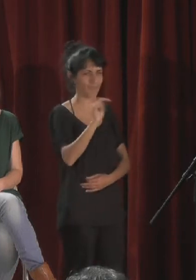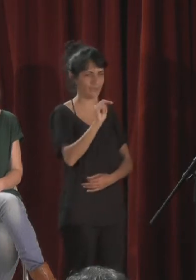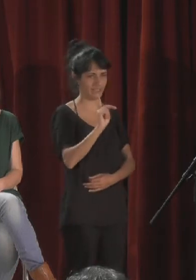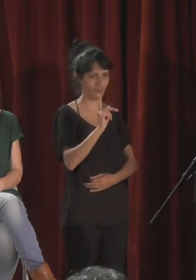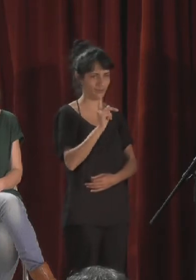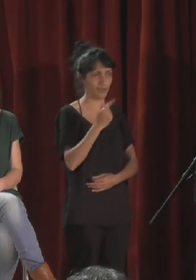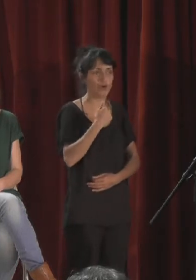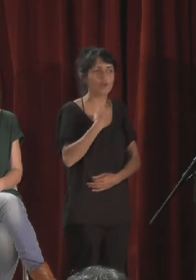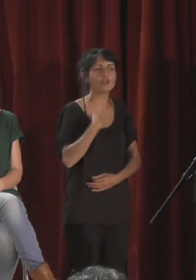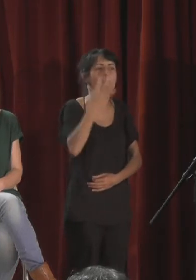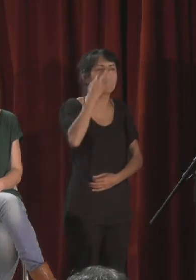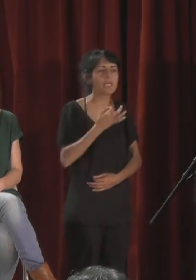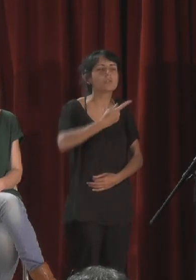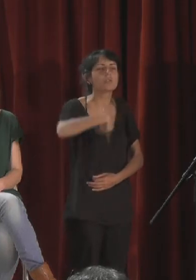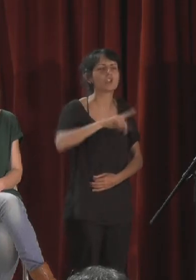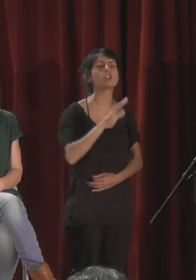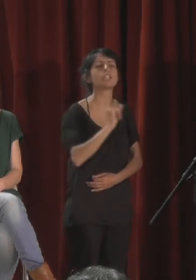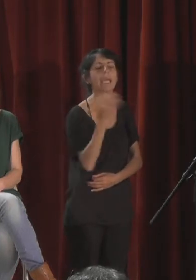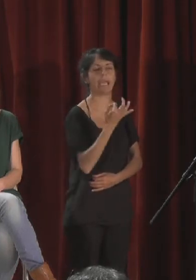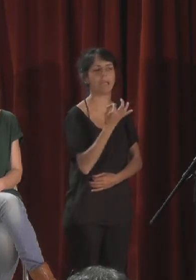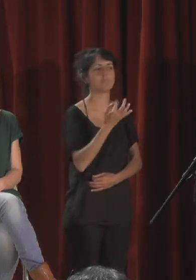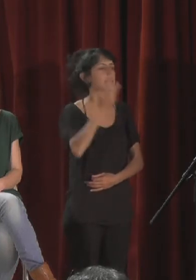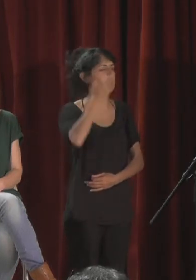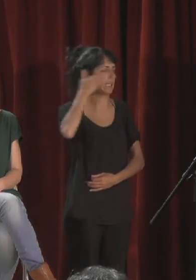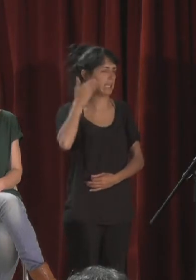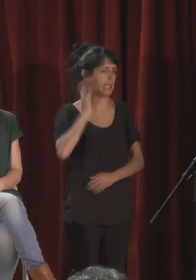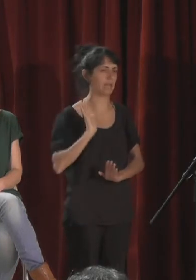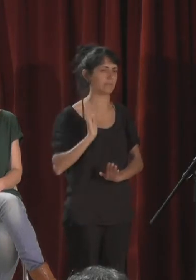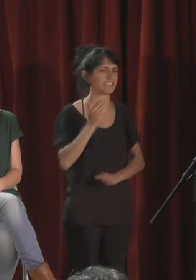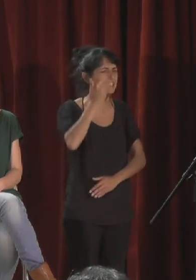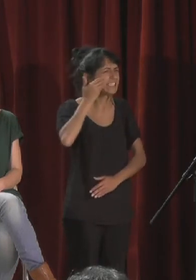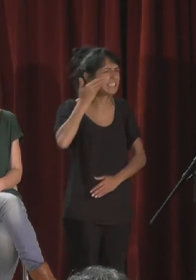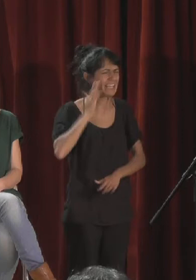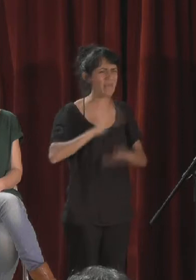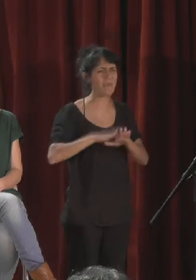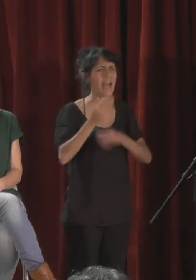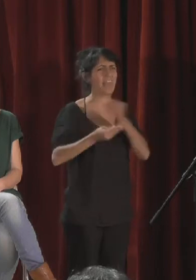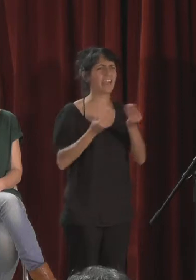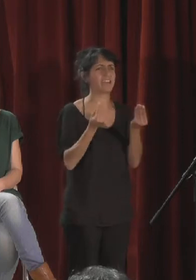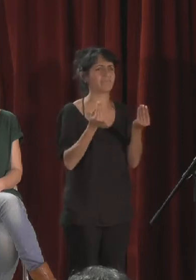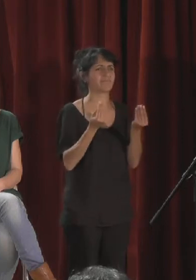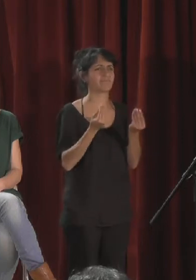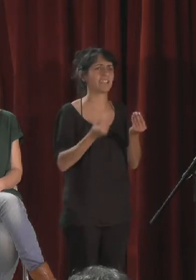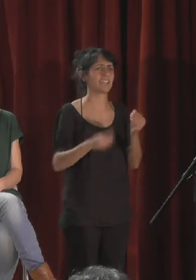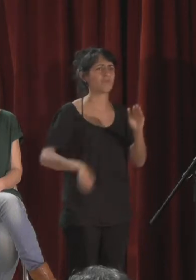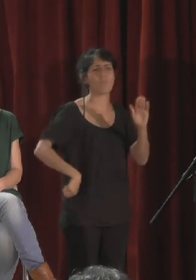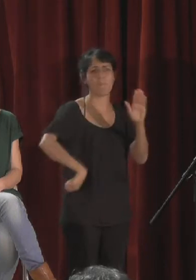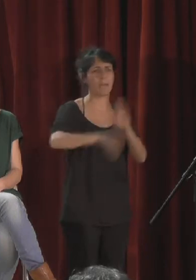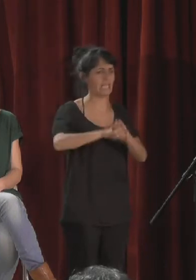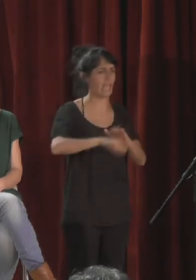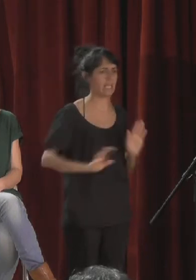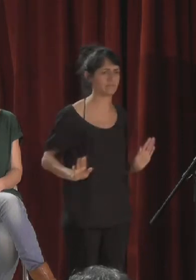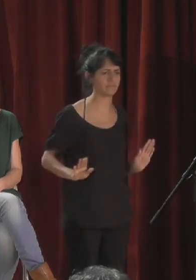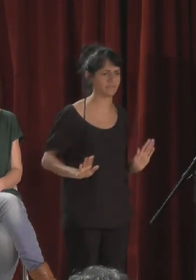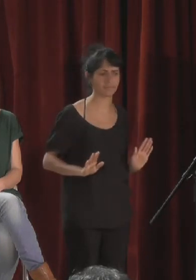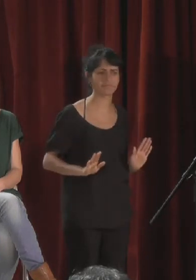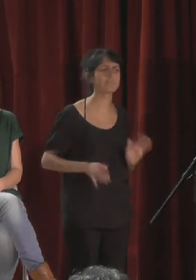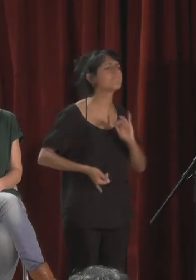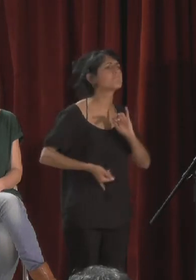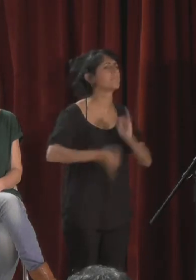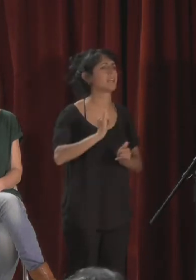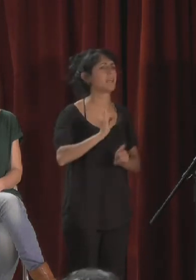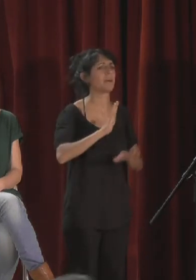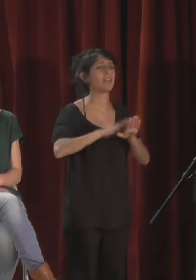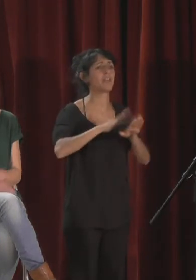creo que temos dignidade de sobra para darlles unha patada no cu e decirlle, marchade dai, que non tedes nin idea de como se goberna. Esa é